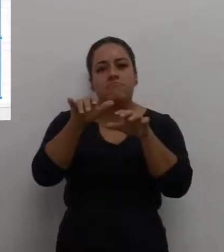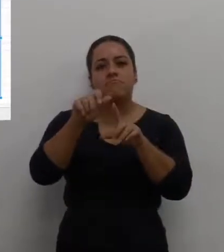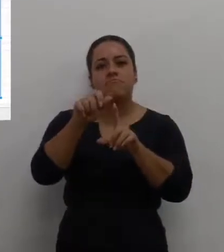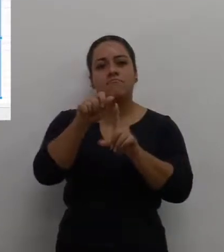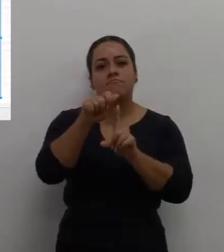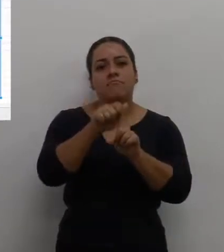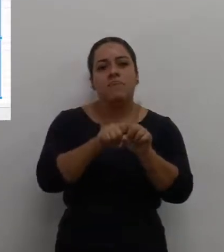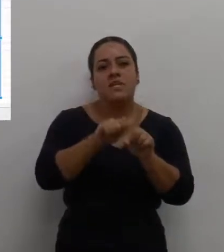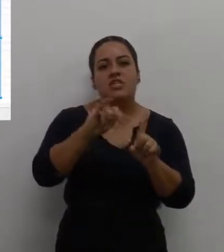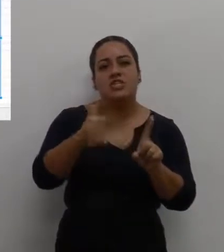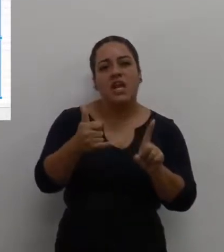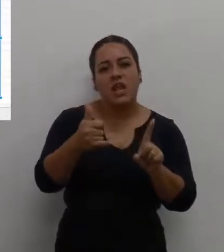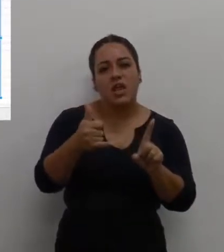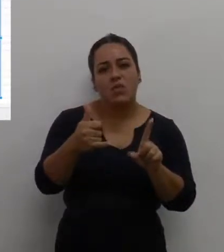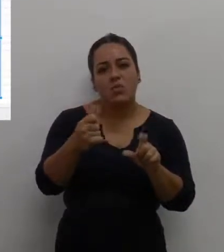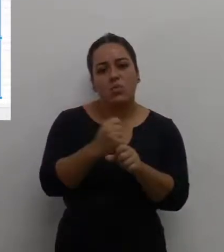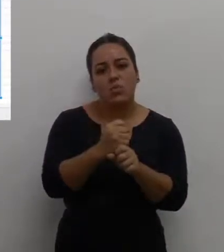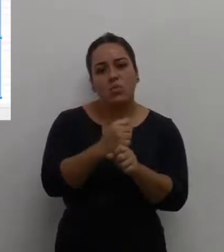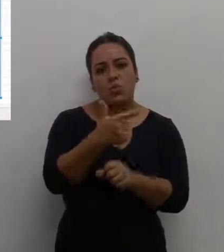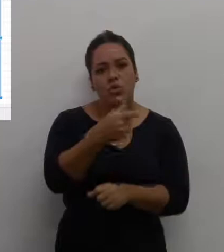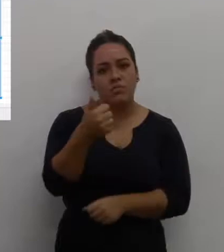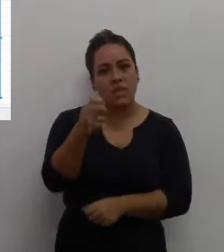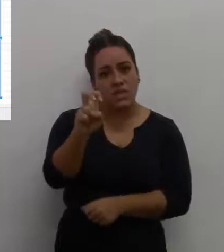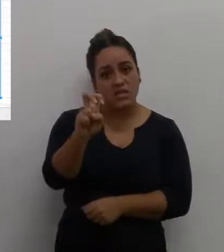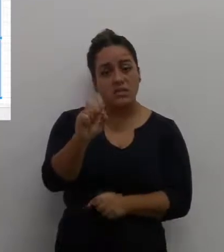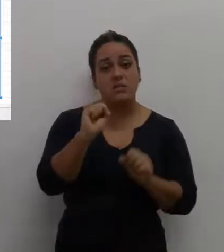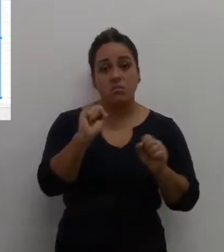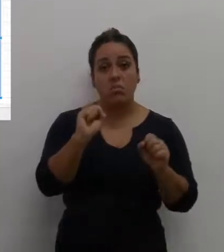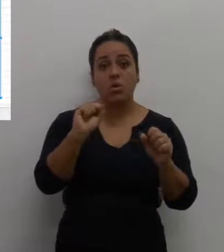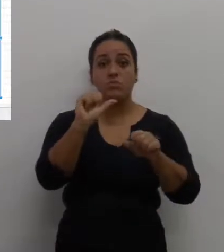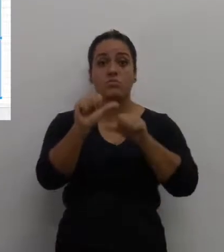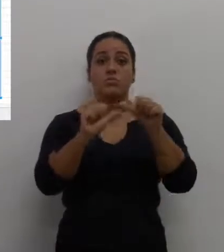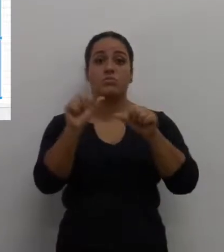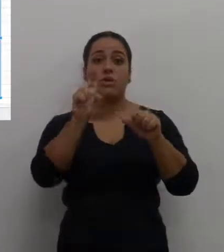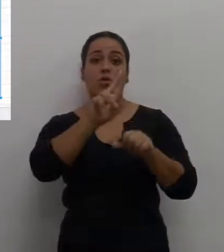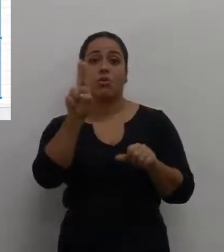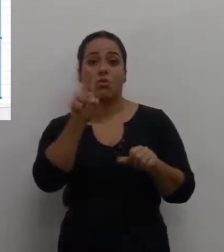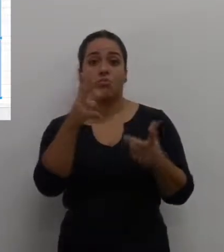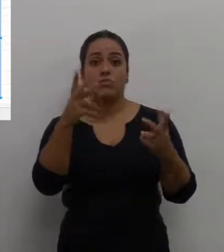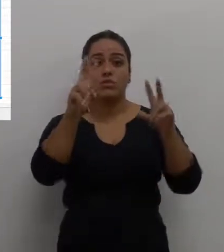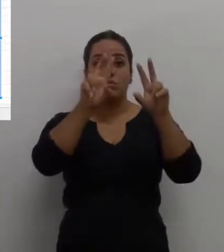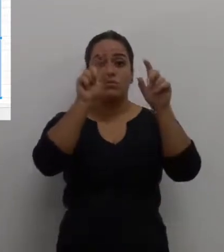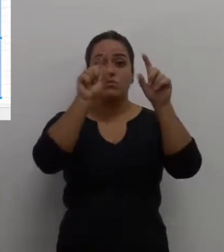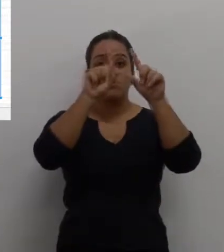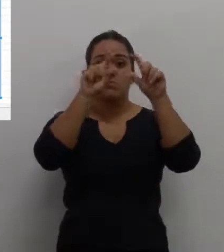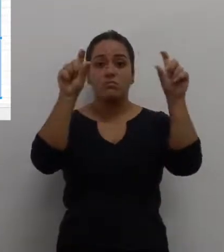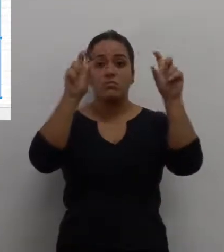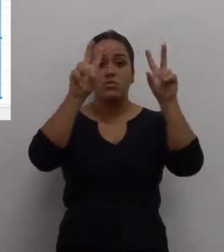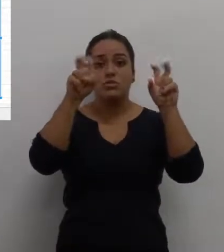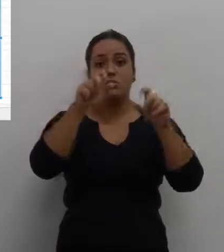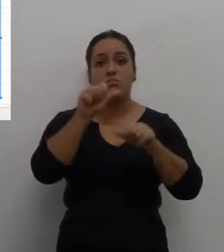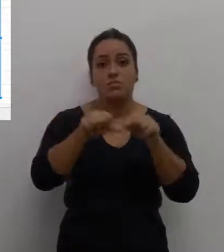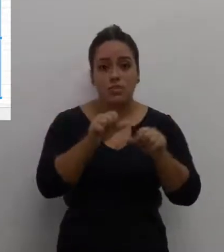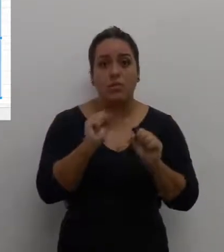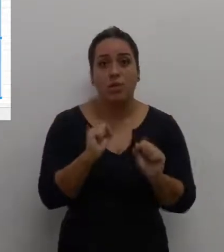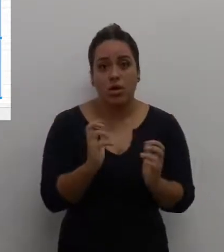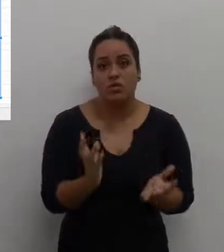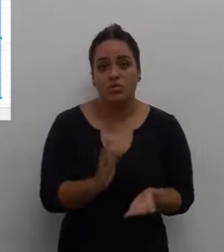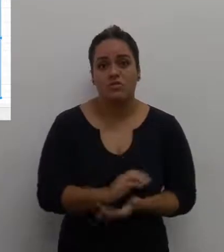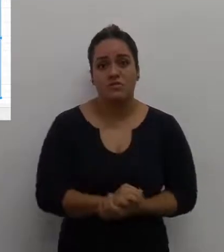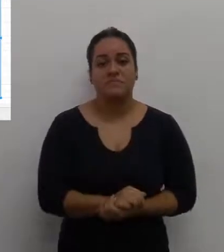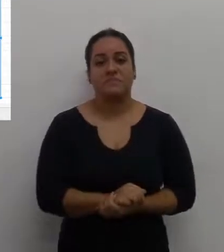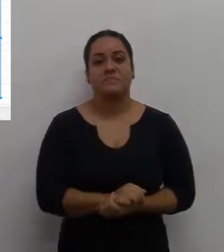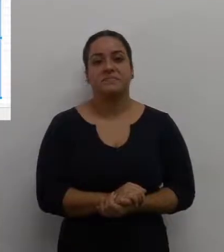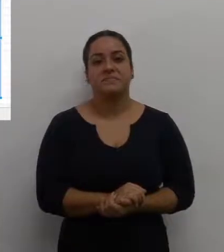janeiro 2015. Posso também mudar a cor do título, tamanho do título, vamos supor que era um título num tamanho